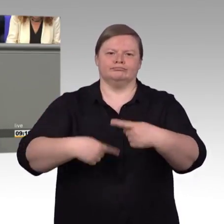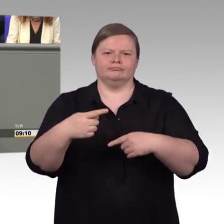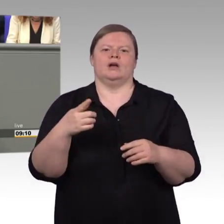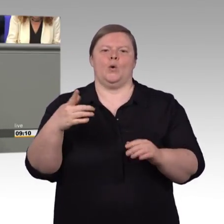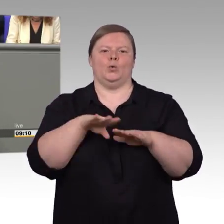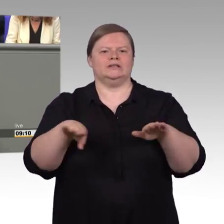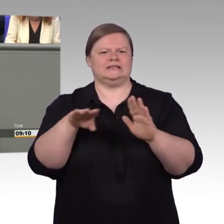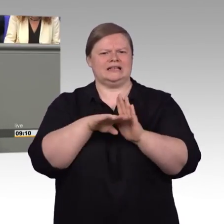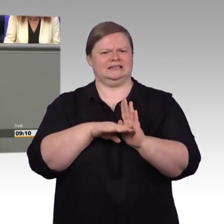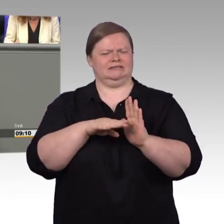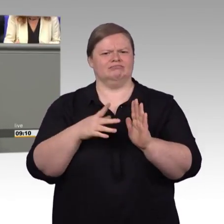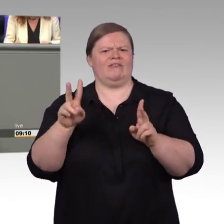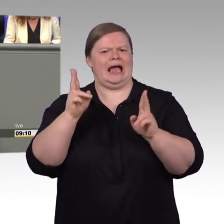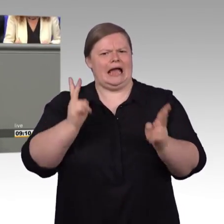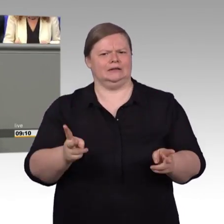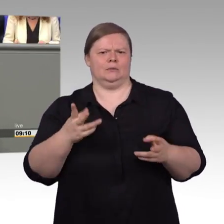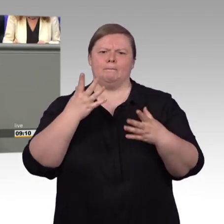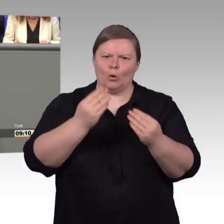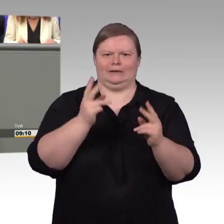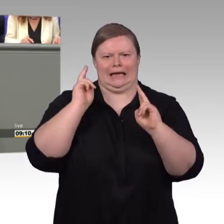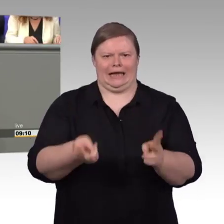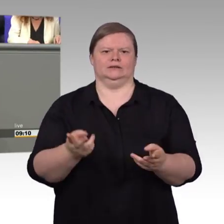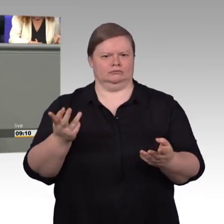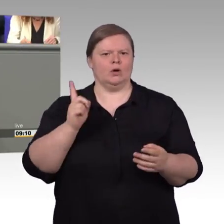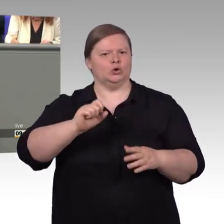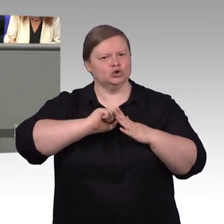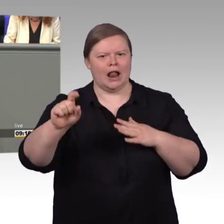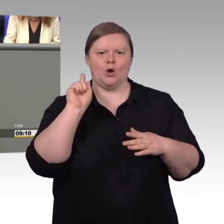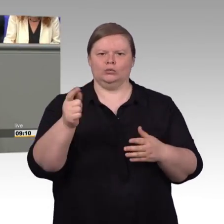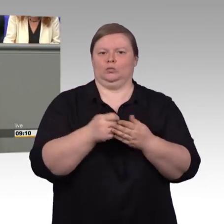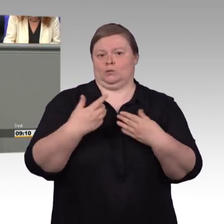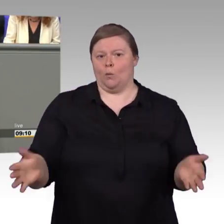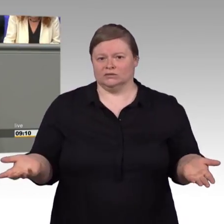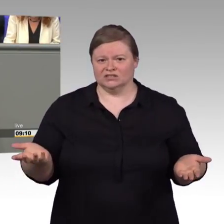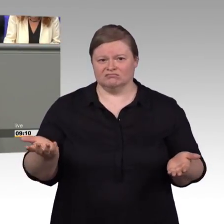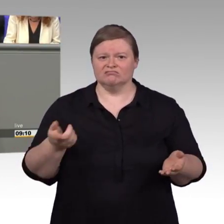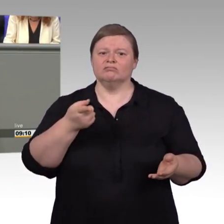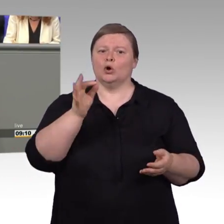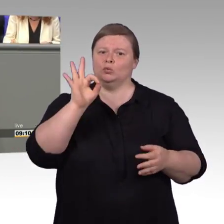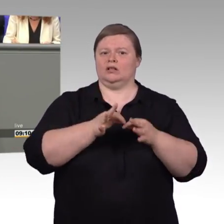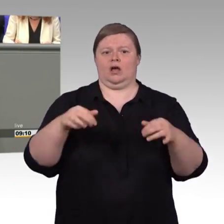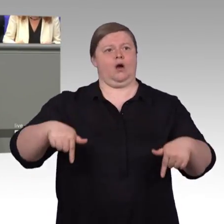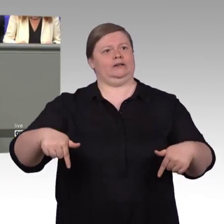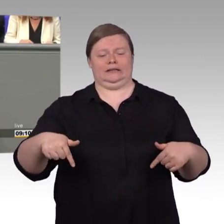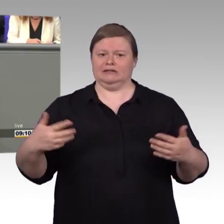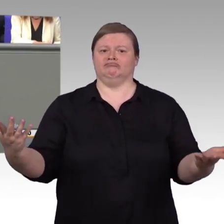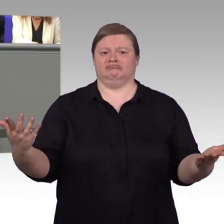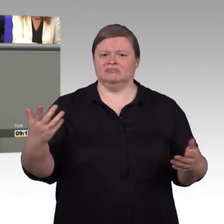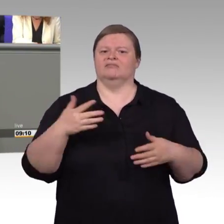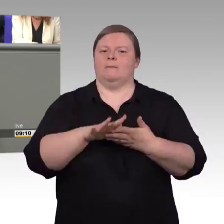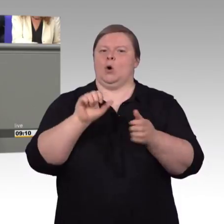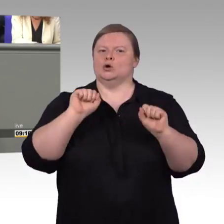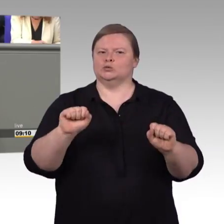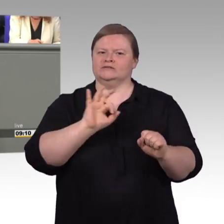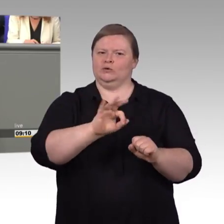anmelden und so kostenlos die Voraussetzungen ihrer Ansprüche durch Einrichtungen wie die Verbraucherzentrale feststellen lassen. Und geht das